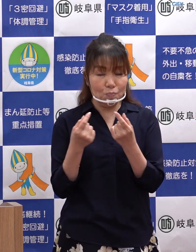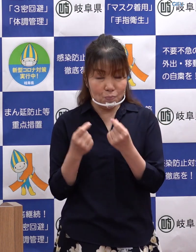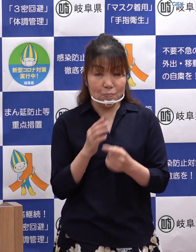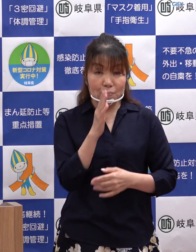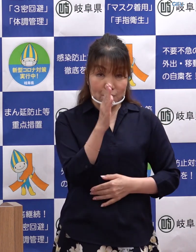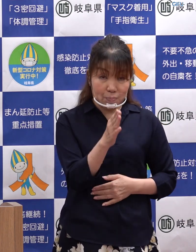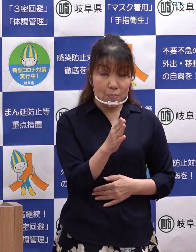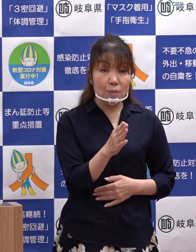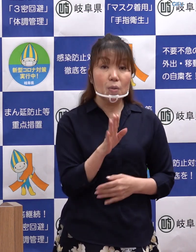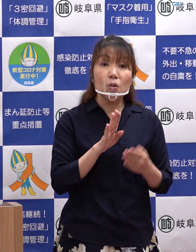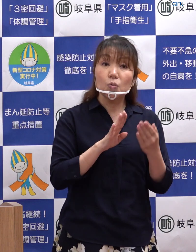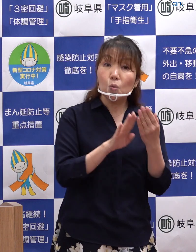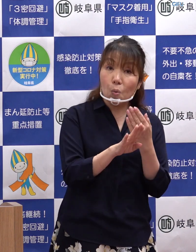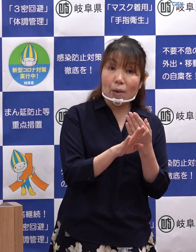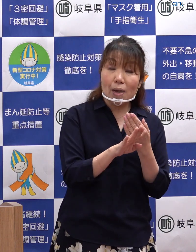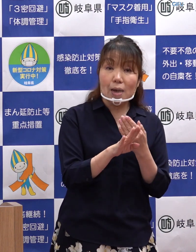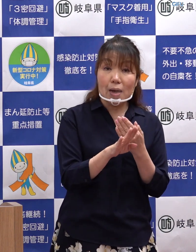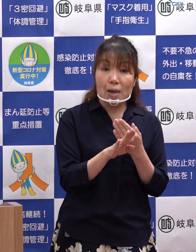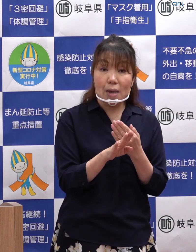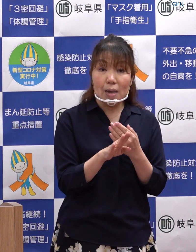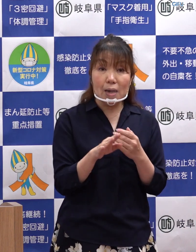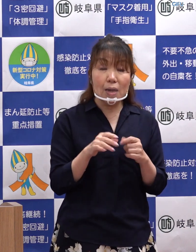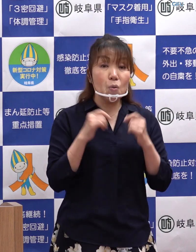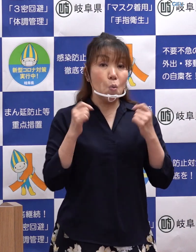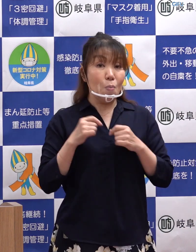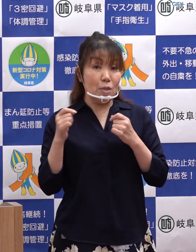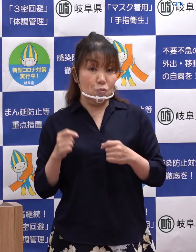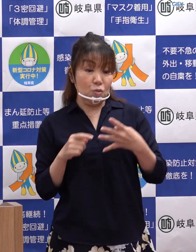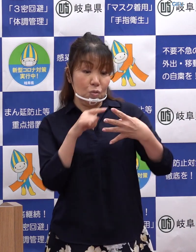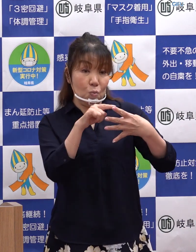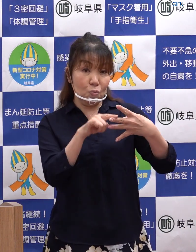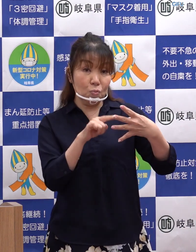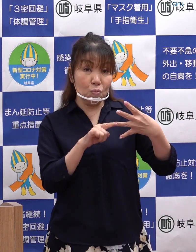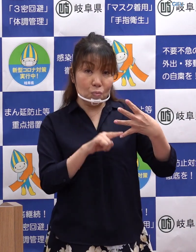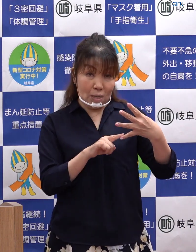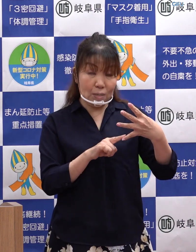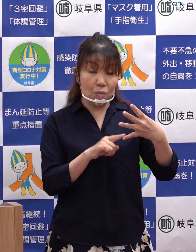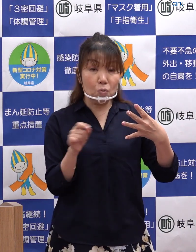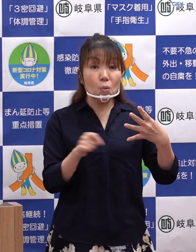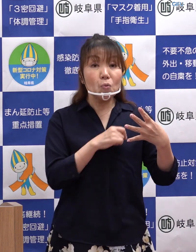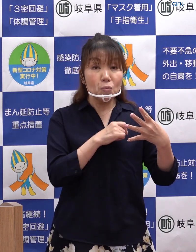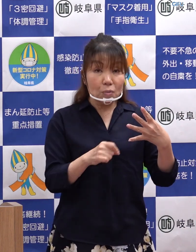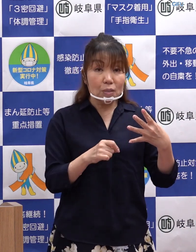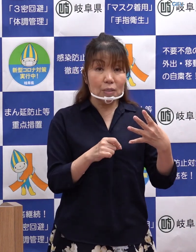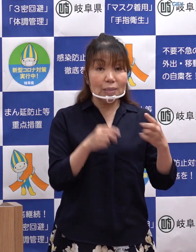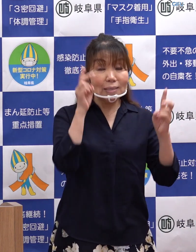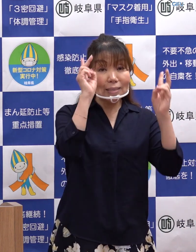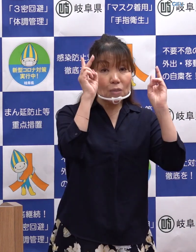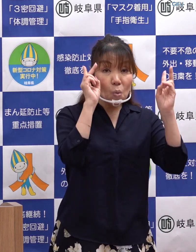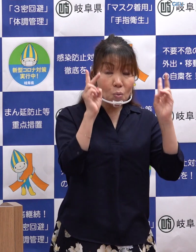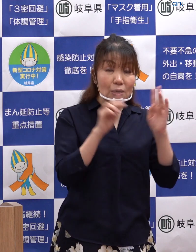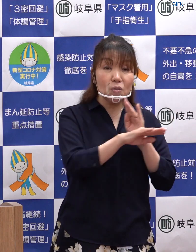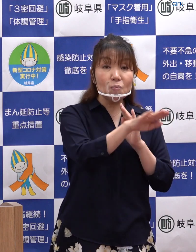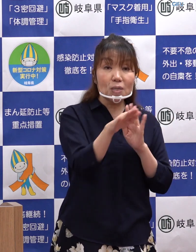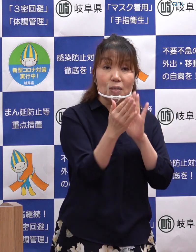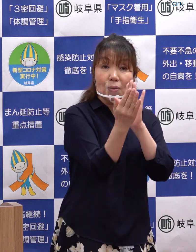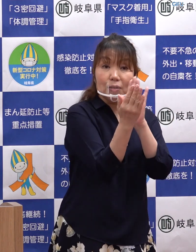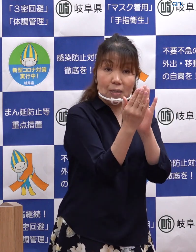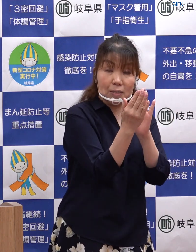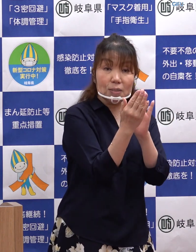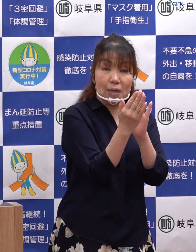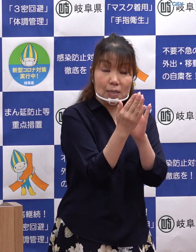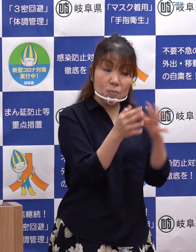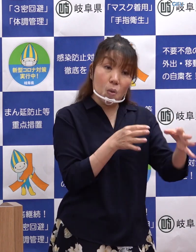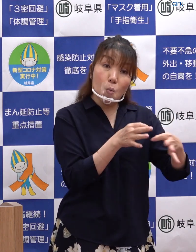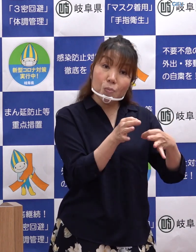であります。で、その他に、個別にちょっとこう4つほど書いてありますが、特に、事業者の方々に対してはですね、そ